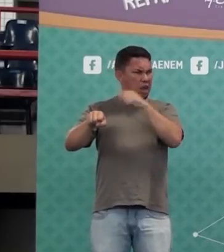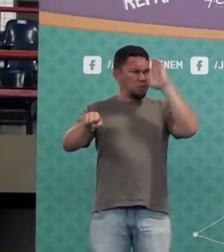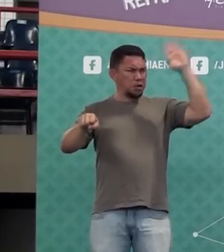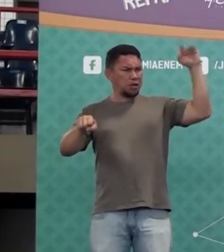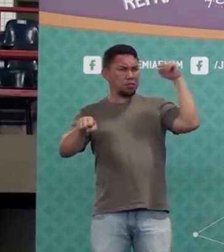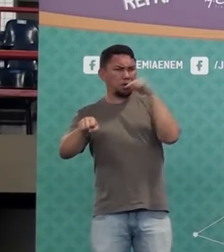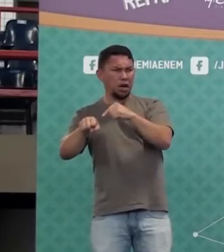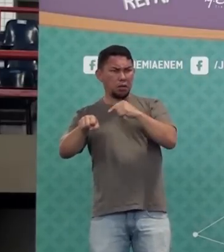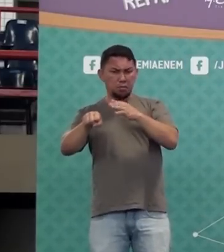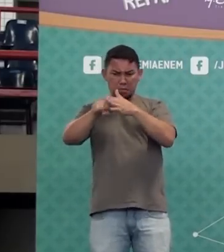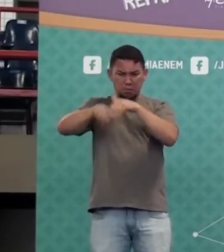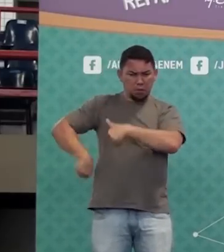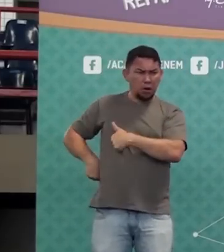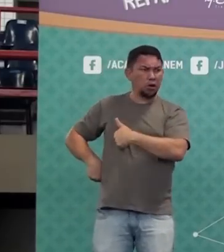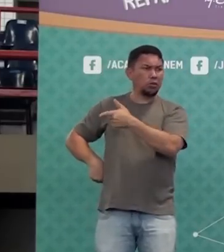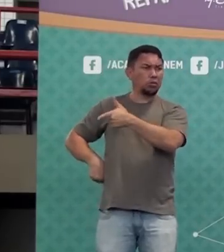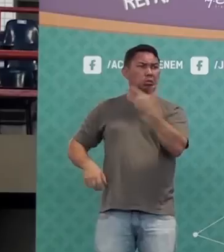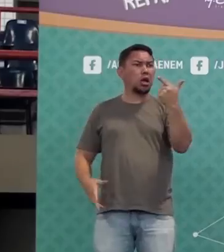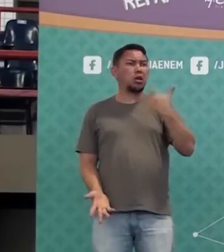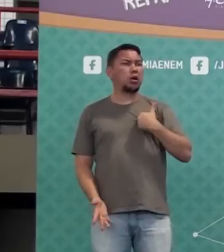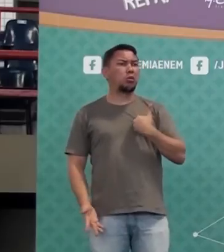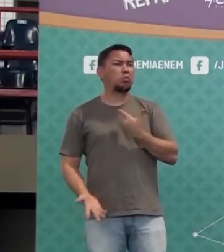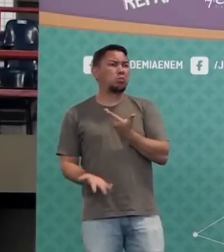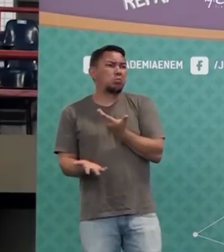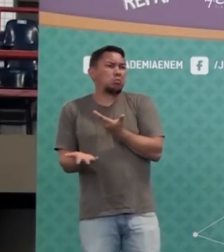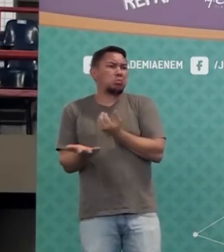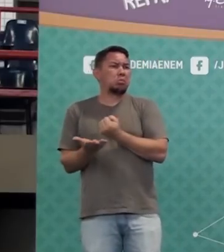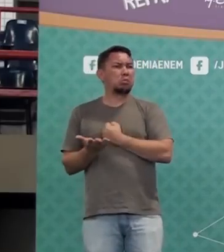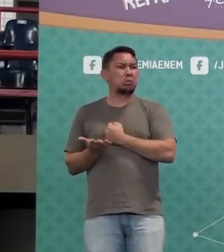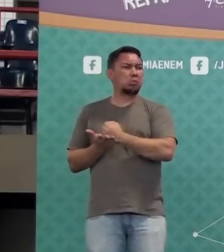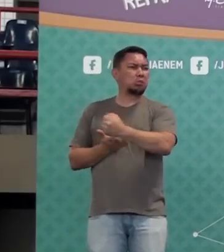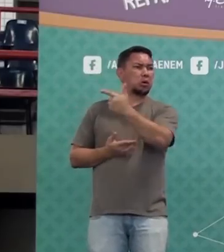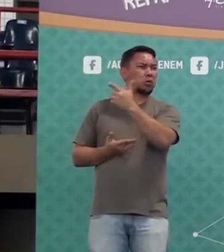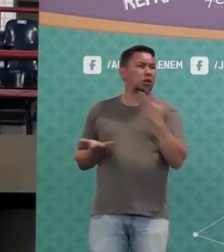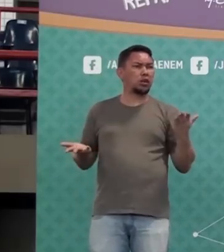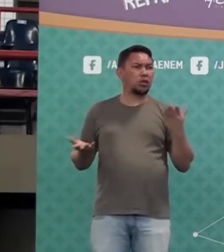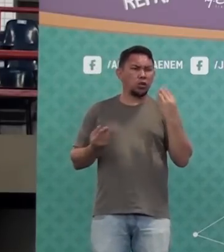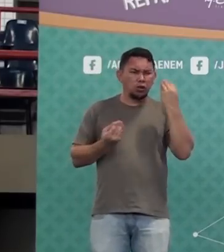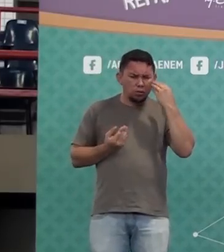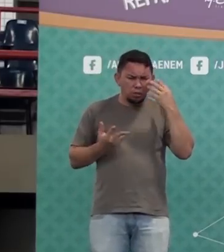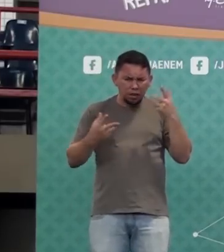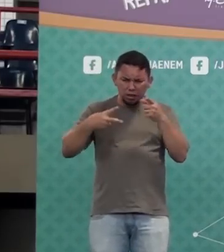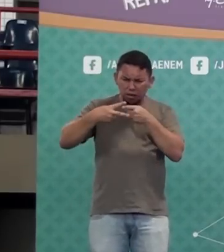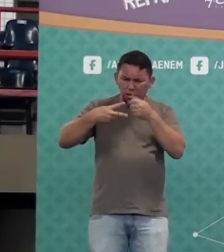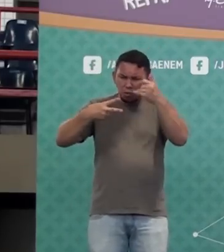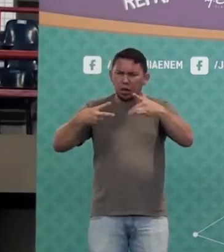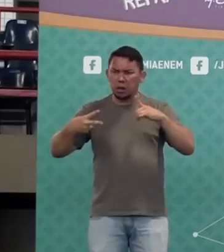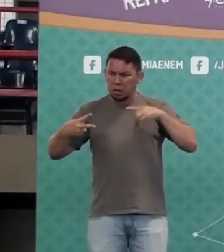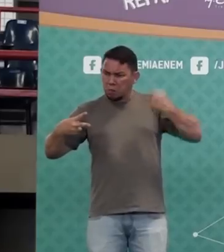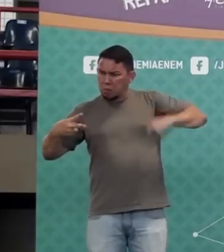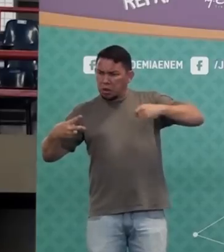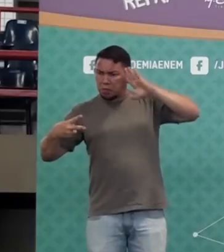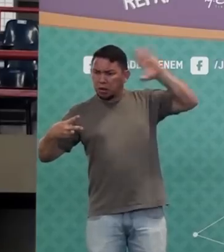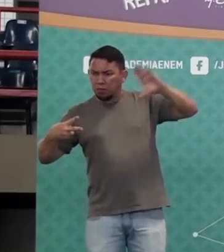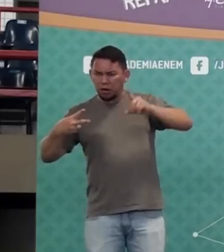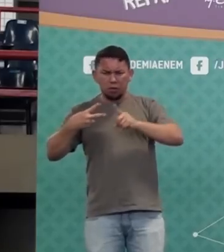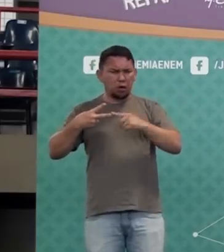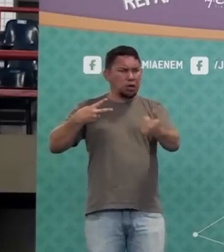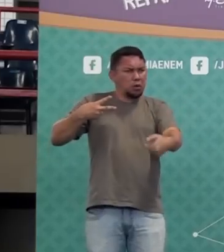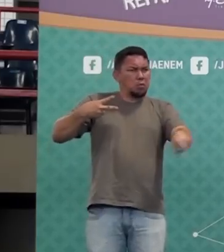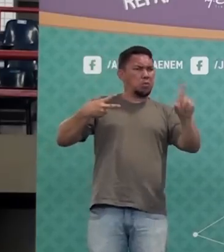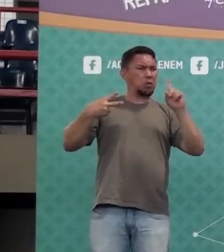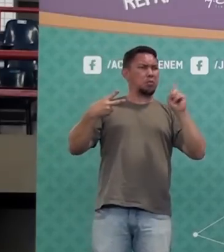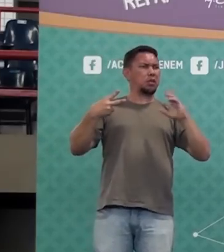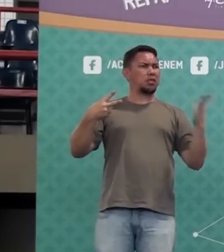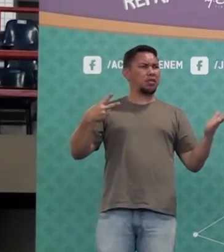oração, que eu posso ter oração que ele não existe. Vocês estão compreendendo as coisas desencontradas? E segundo os meus